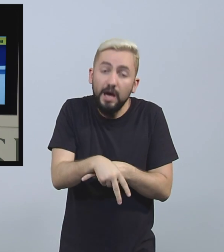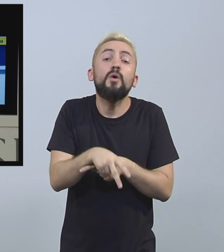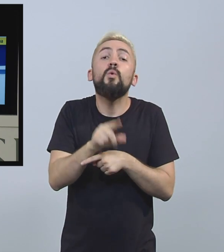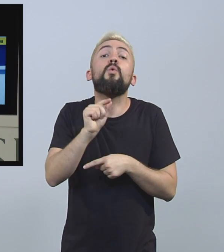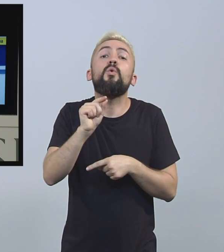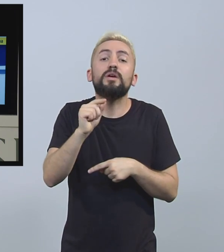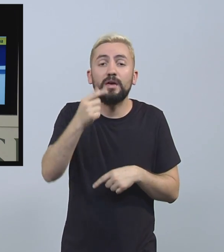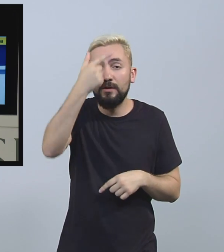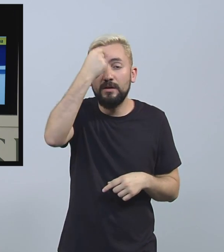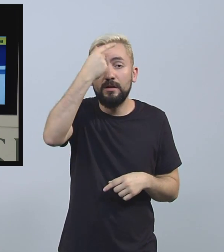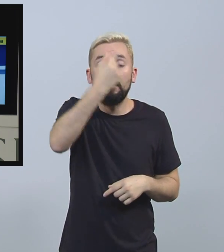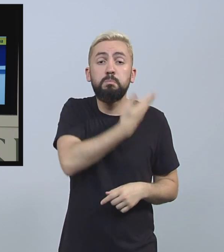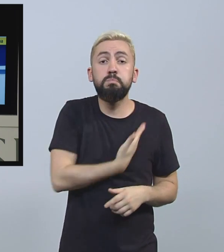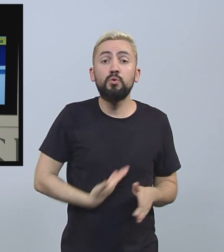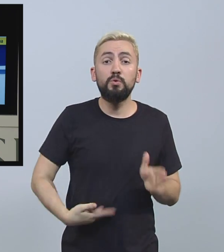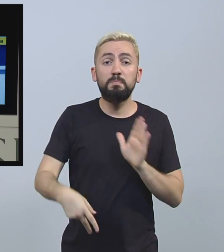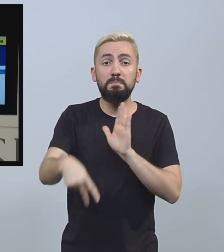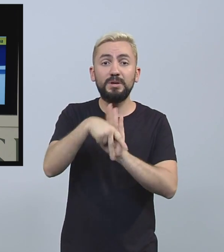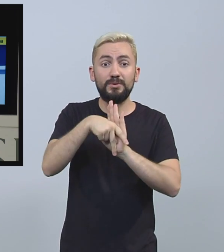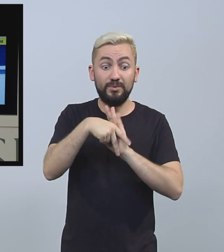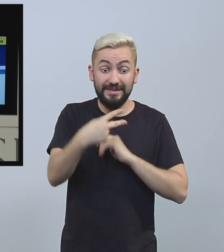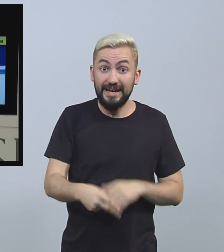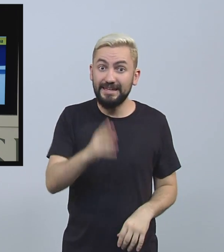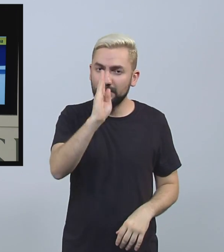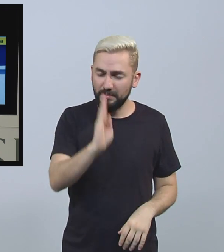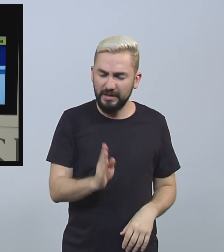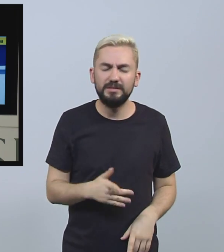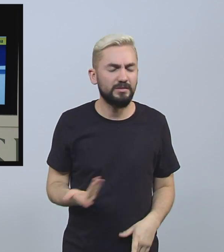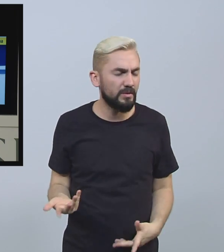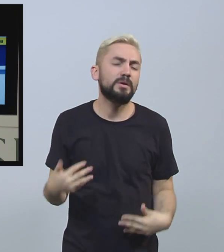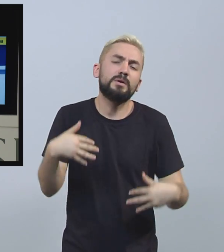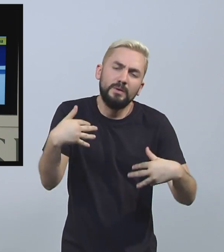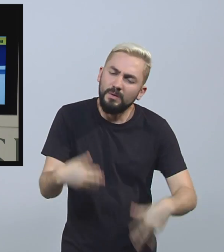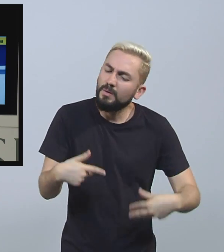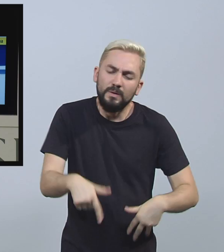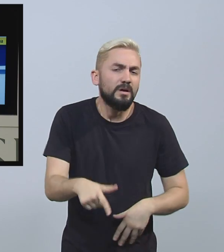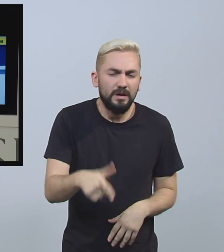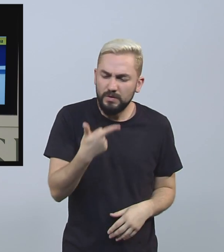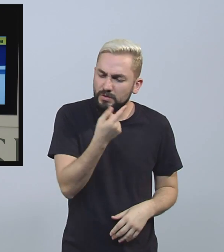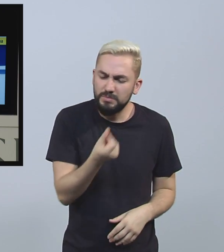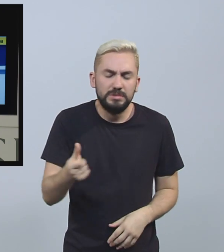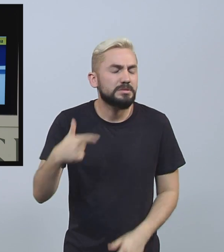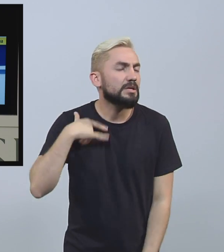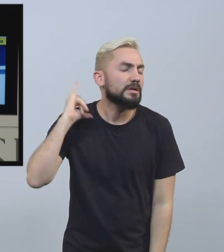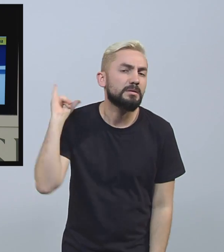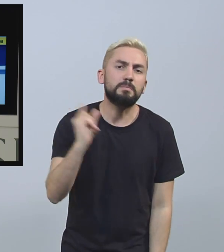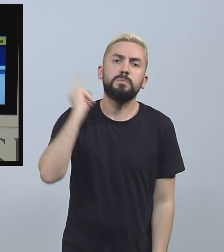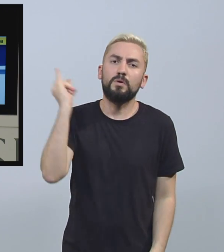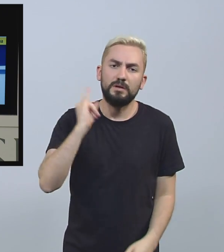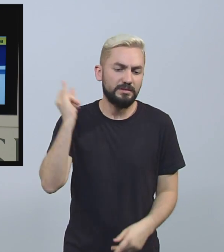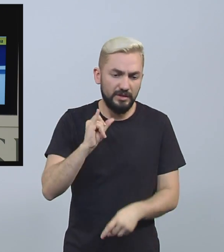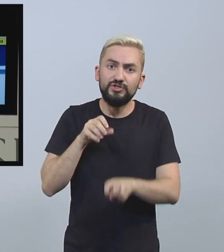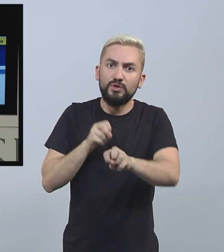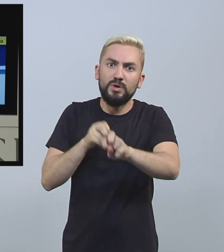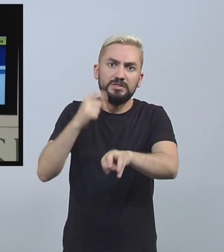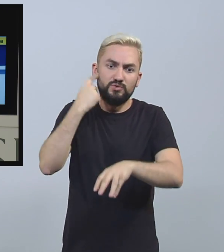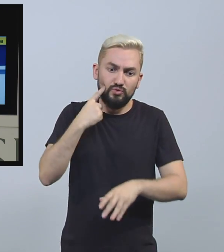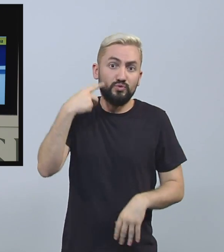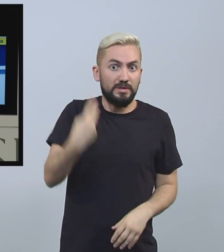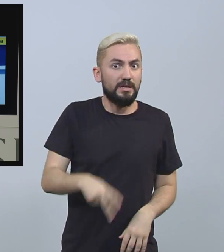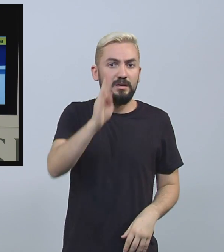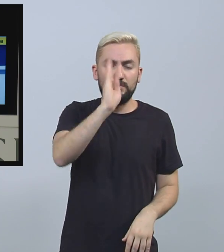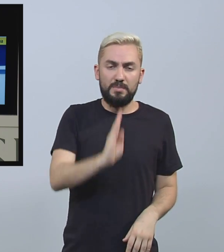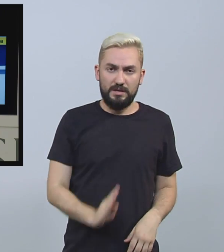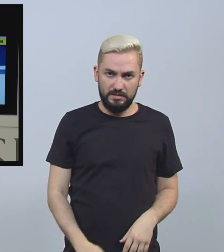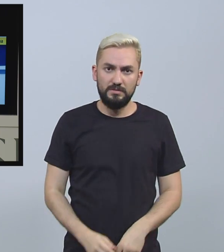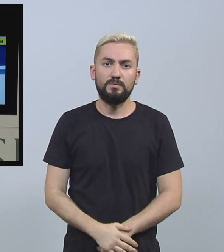Brasil. Portanto, é sem dúvida um momento extremamente importante e marcante na história da educação de surdos no Brasil.